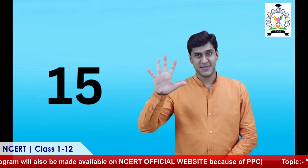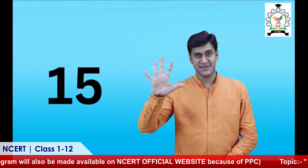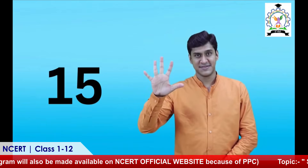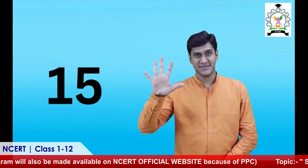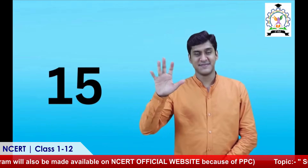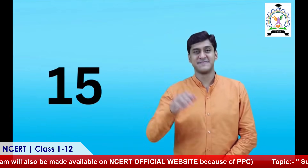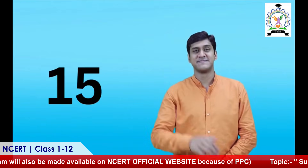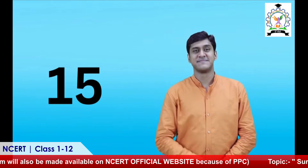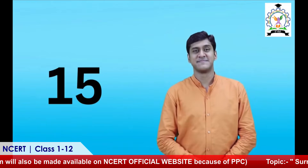15